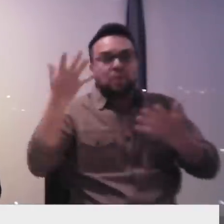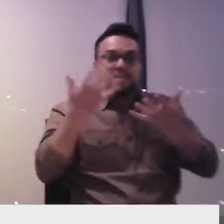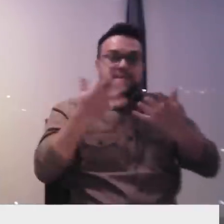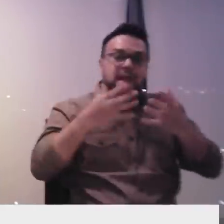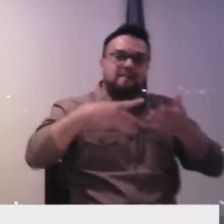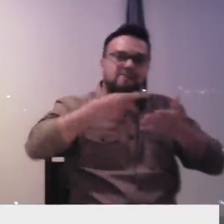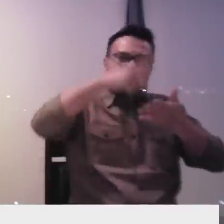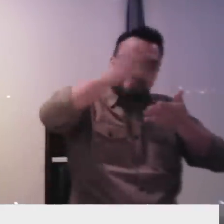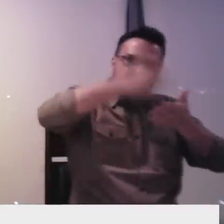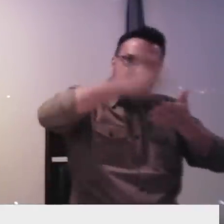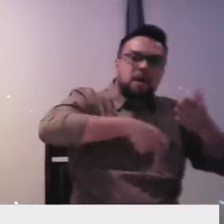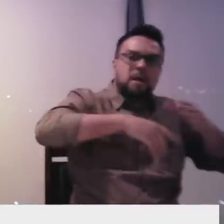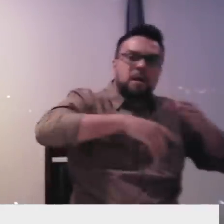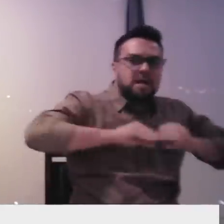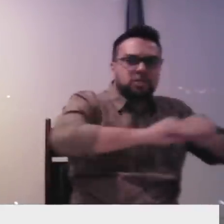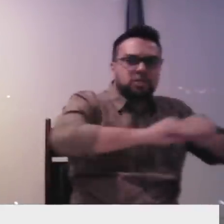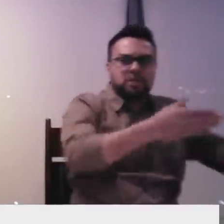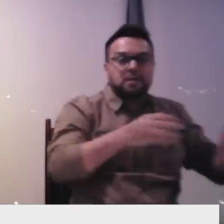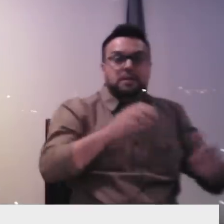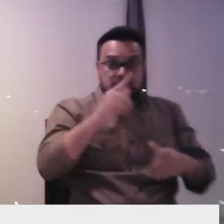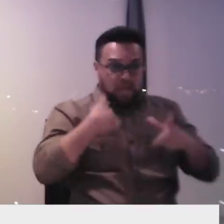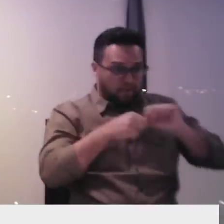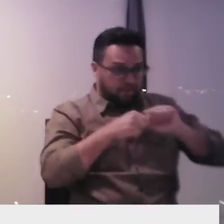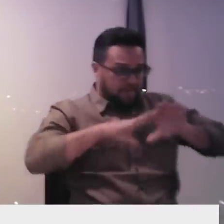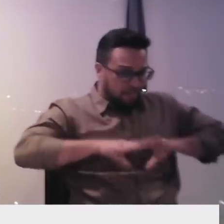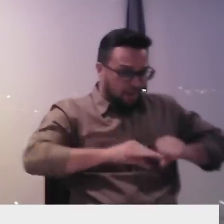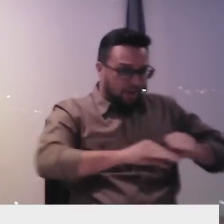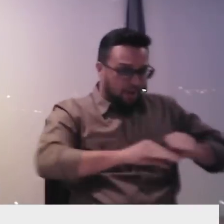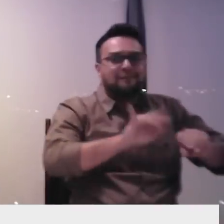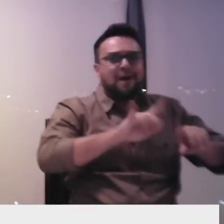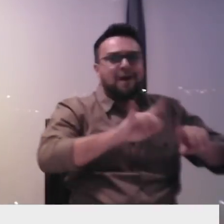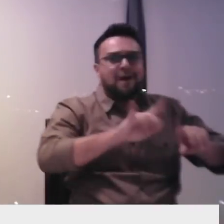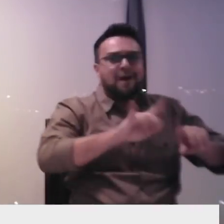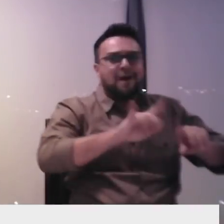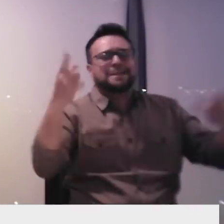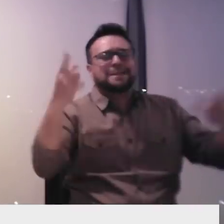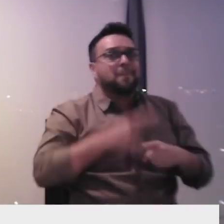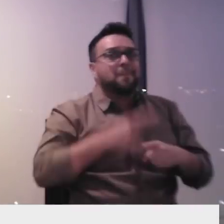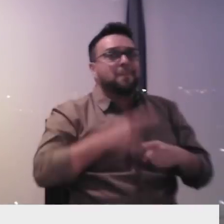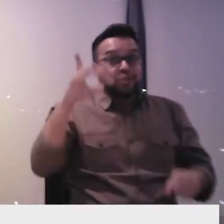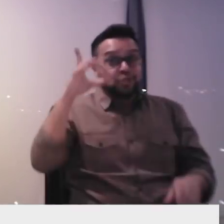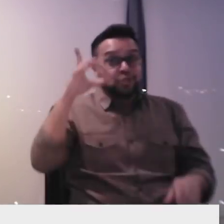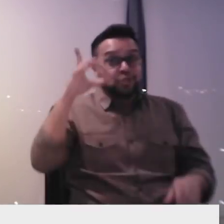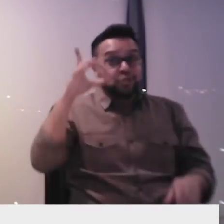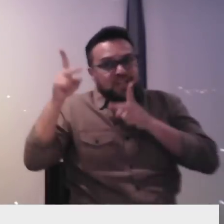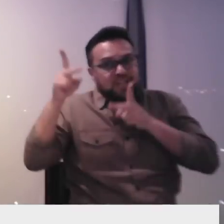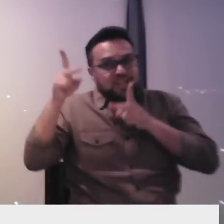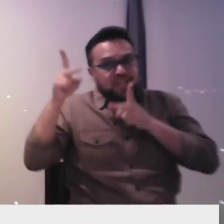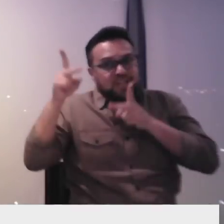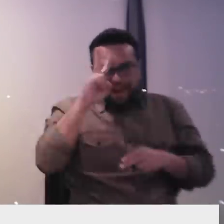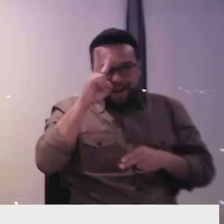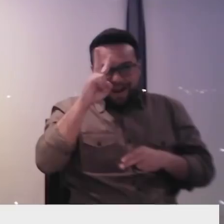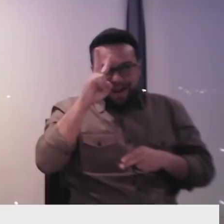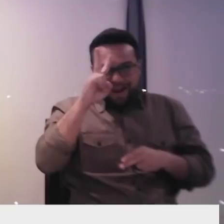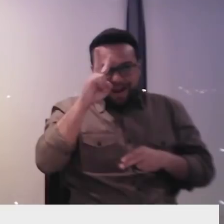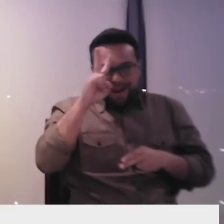canetada, manter o preço lá embaixo. Se fizer isso, o caos se instala. A Dilma fez isso em 2012 tocante à energia elétrica. Baixou